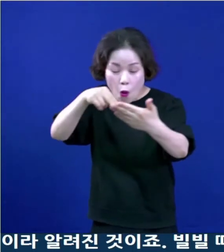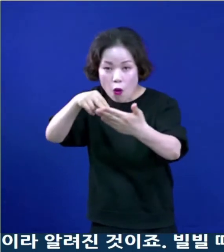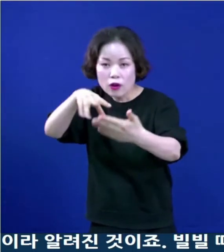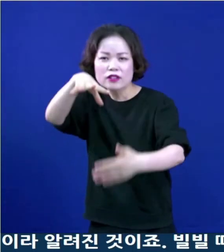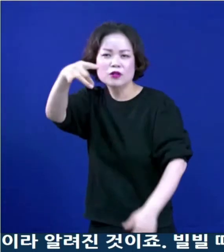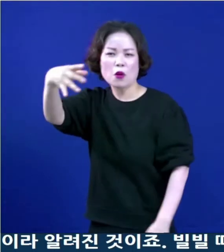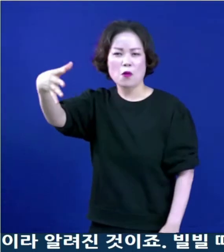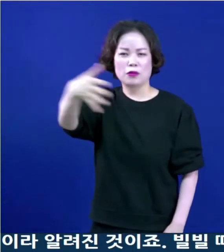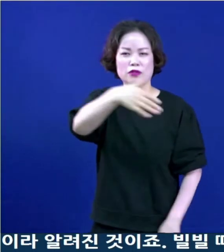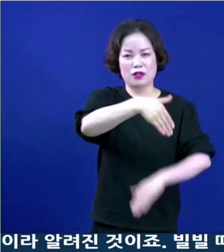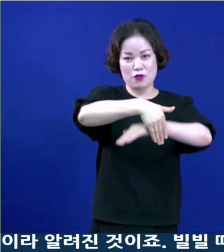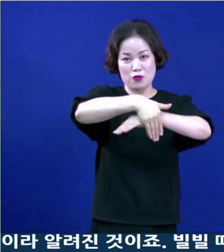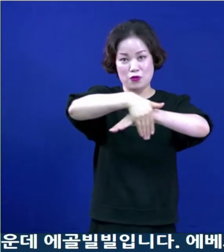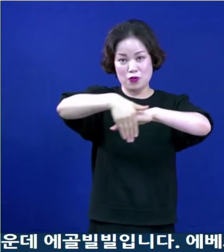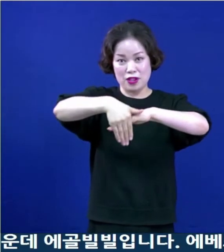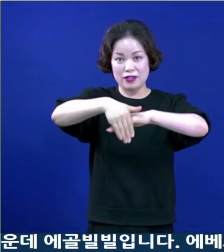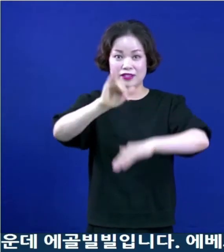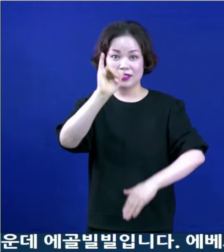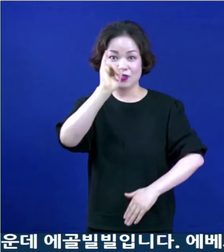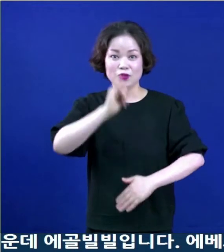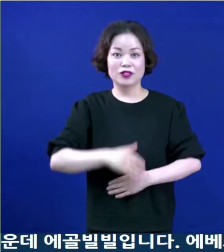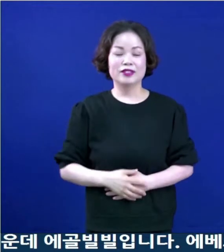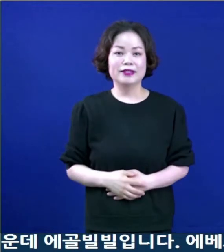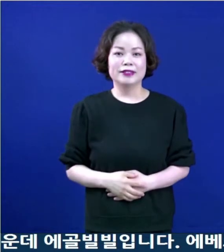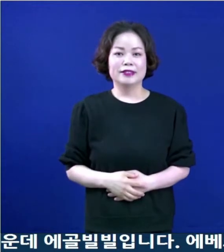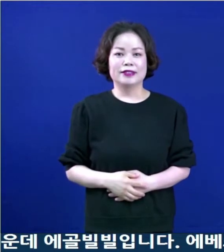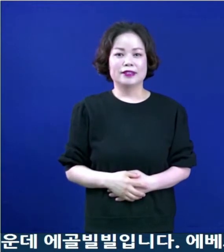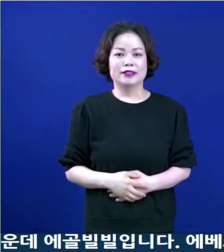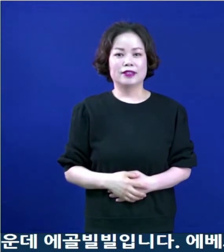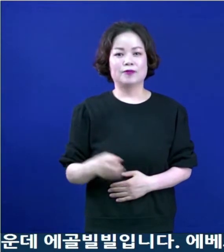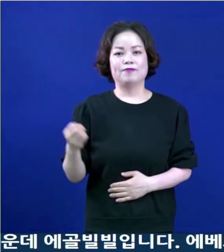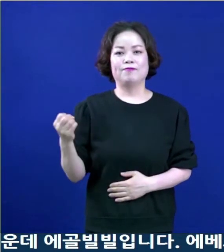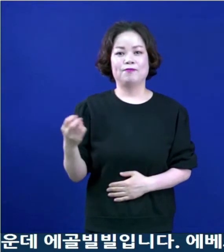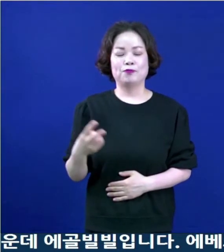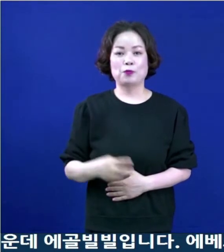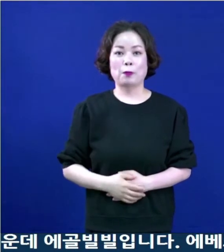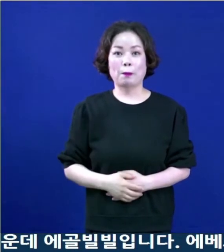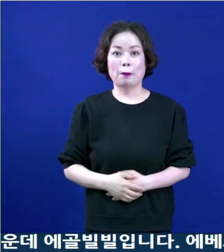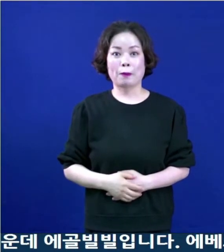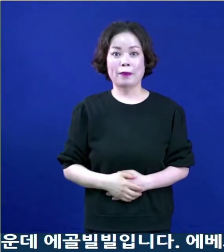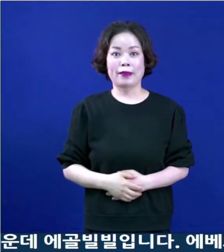처음부터 계획되어져 있었습니다. 그래서 이